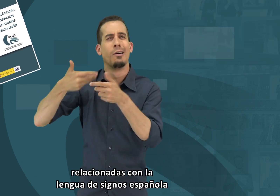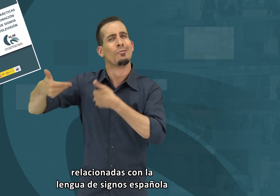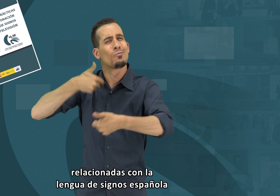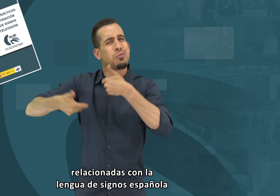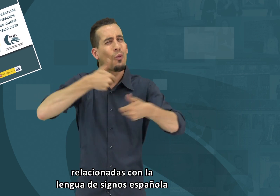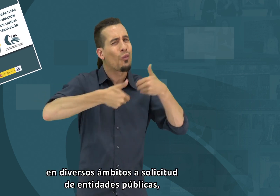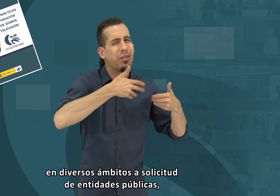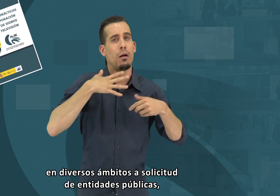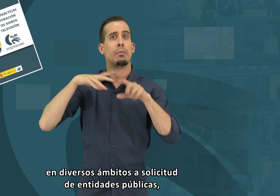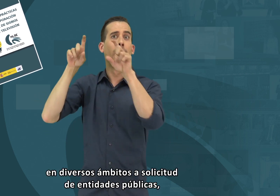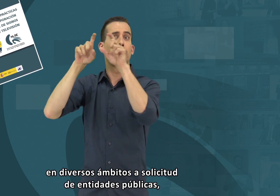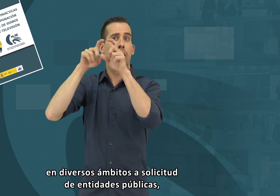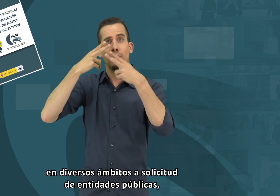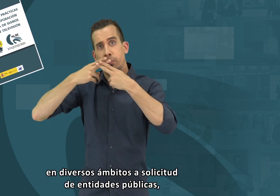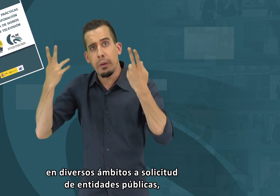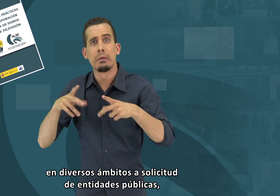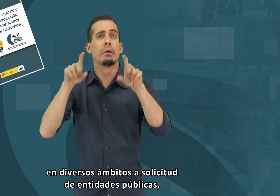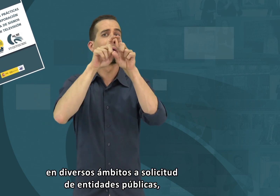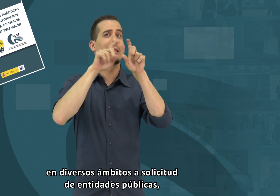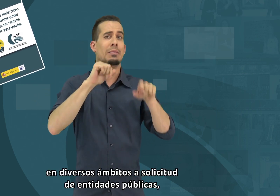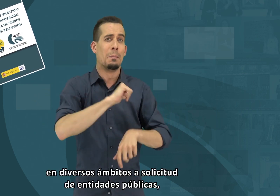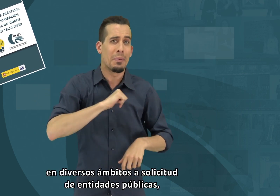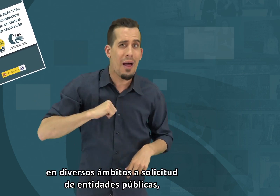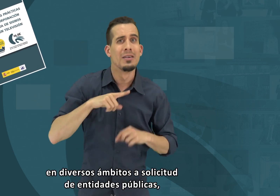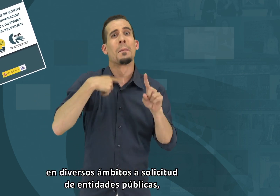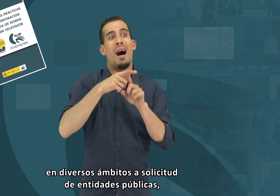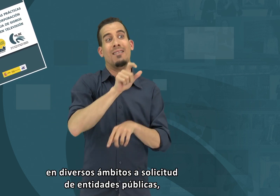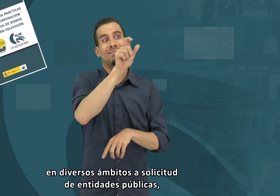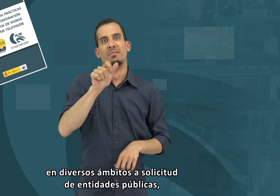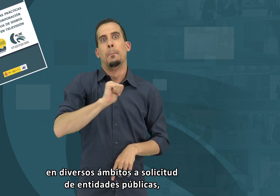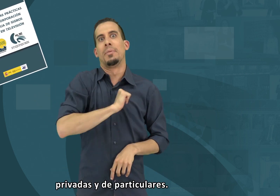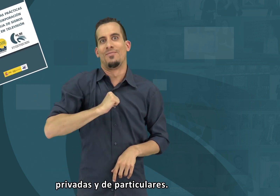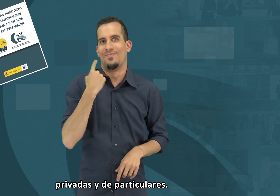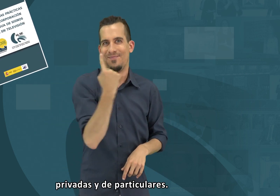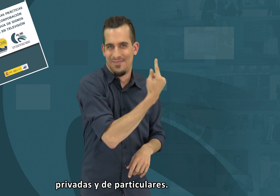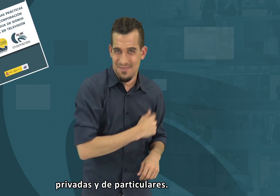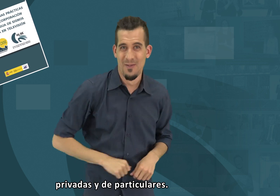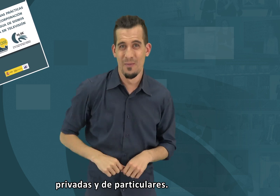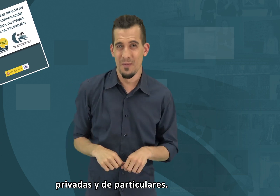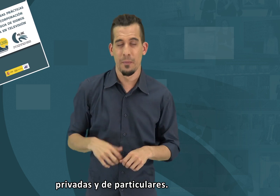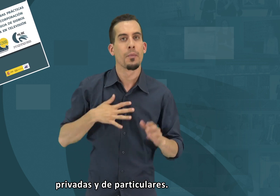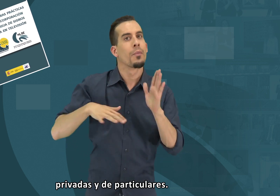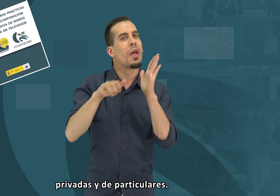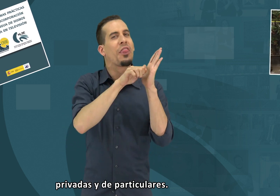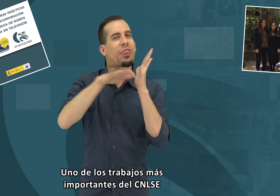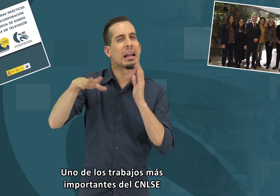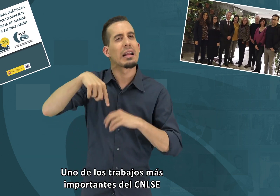española, en diversos ámbitos a solicitud de entidades públicas, privadas y de particulares.